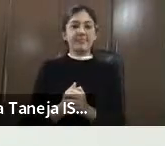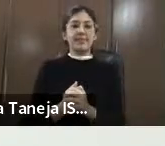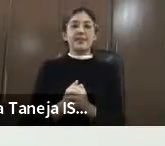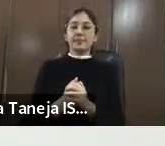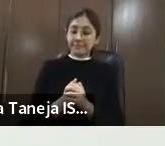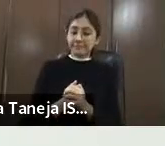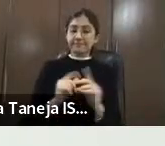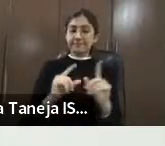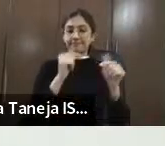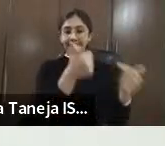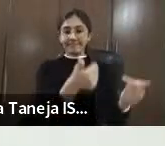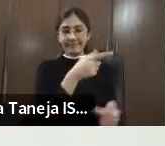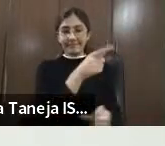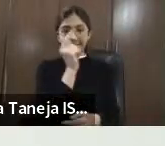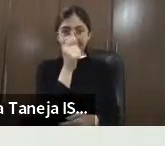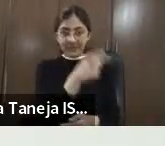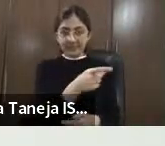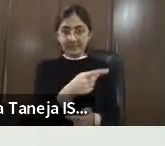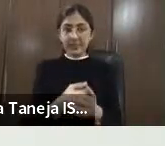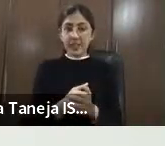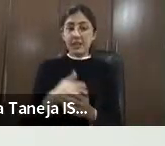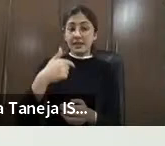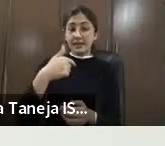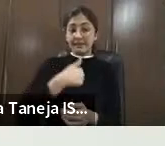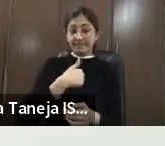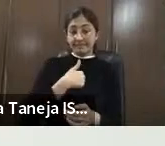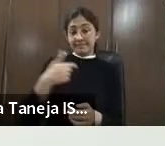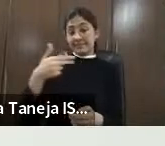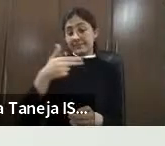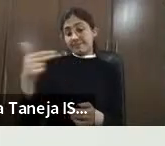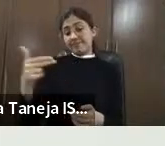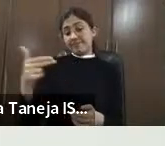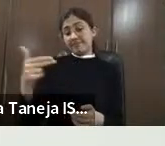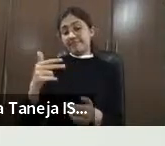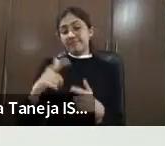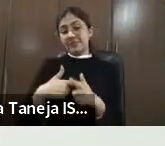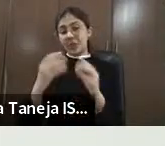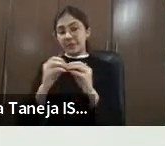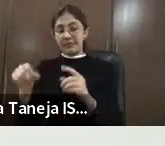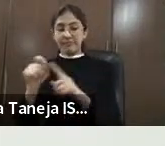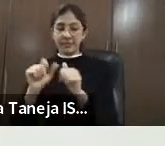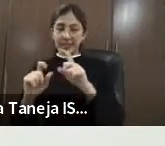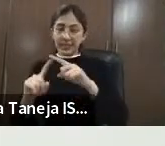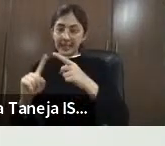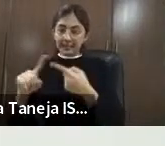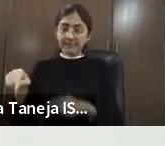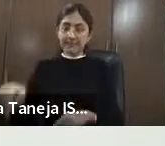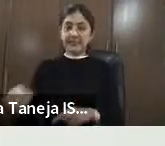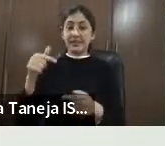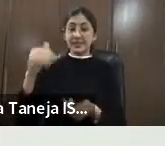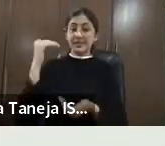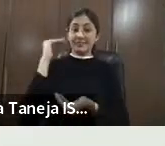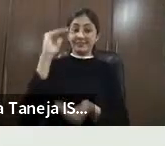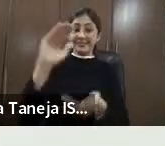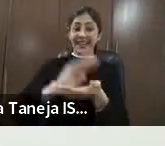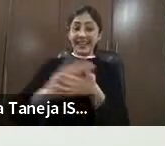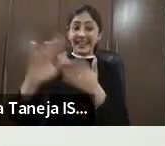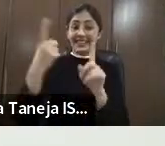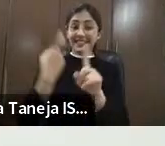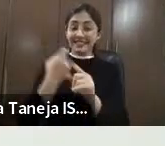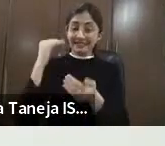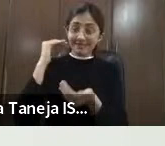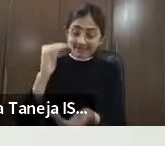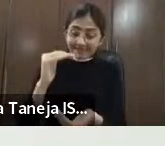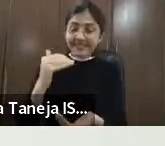मैं लायन डॉक्टर JB पटेल इस साल का हेलन केलर पारितोषिक विजेता सादर